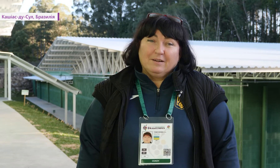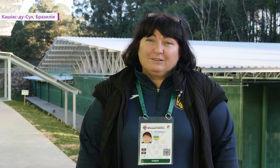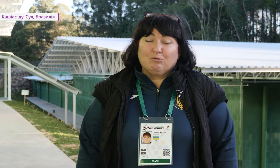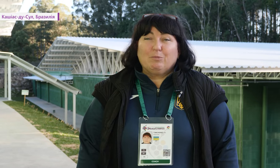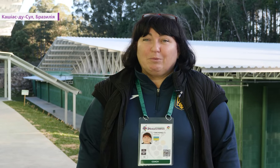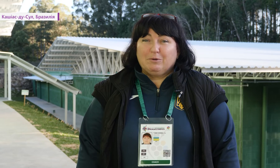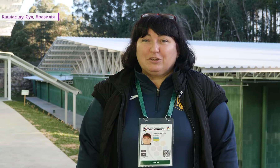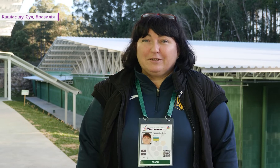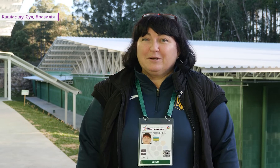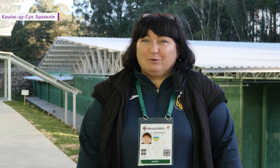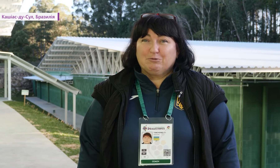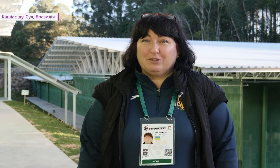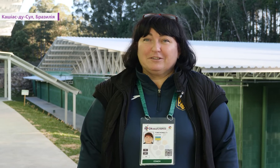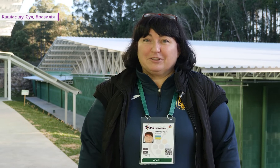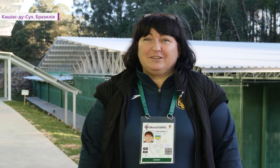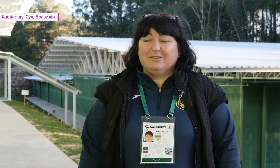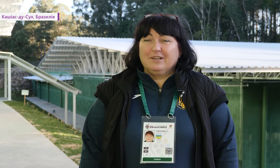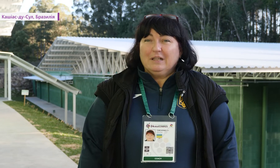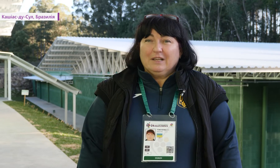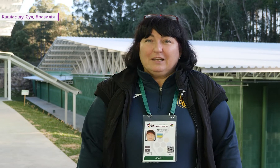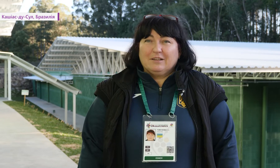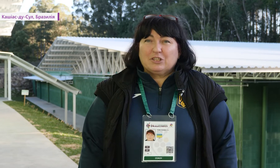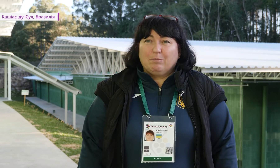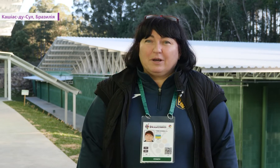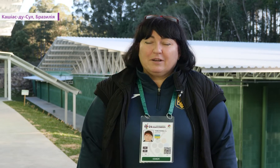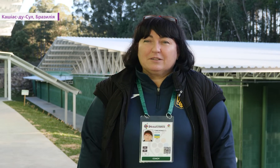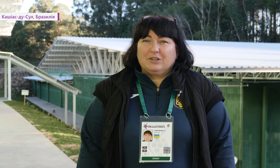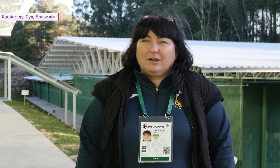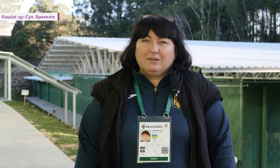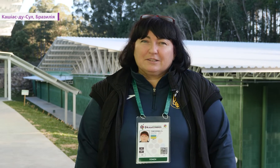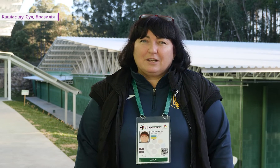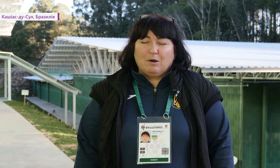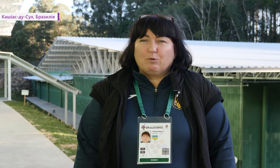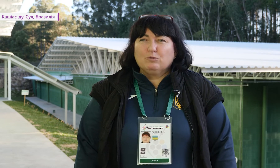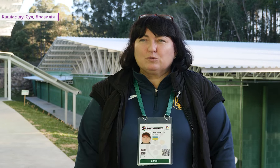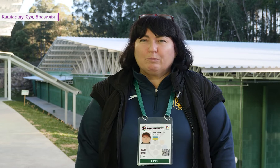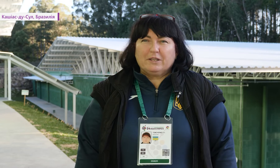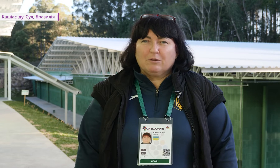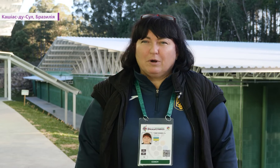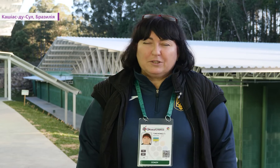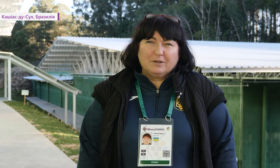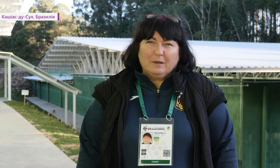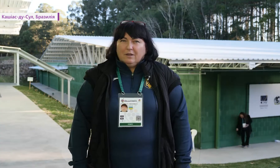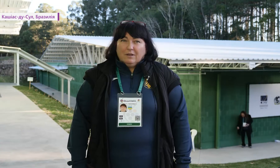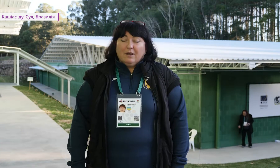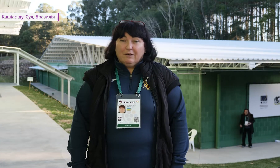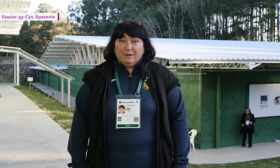Ну, коли побачили, ми дуже зраділи, і наша пара стріляла за бронзу медал матч. І якби